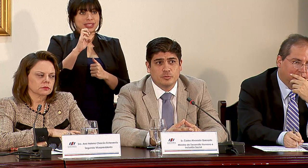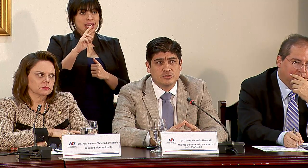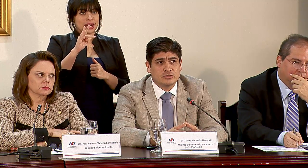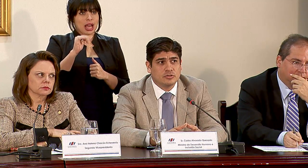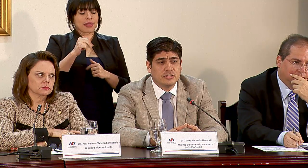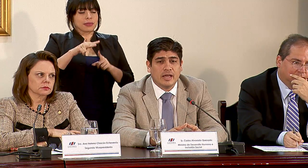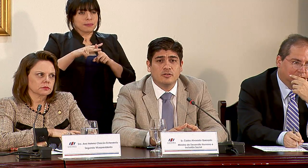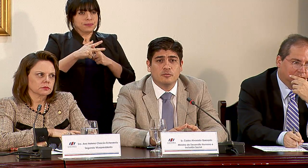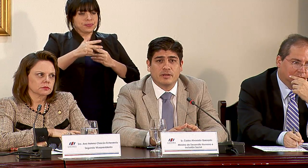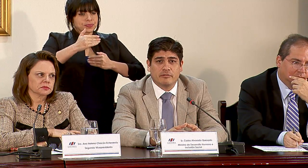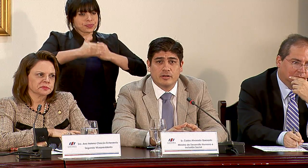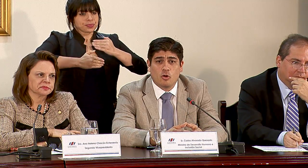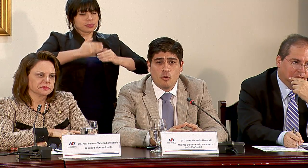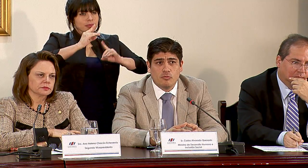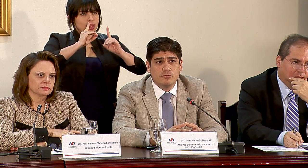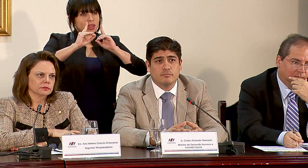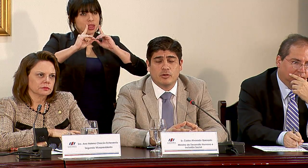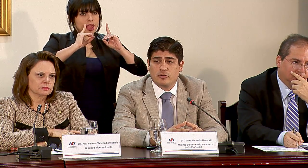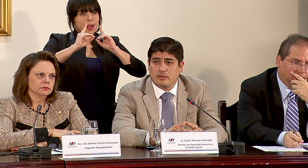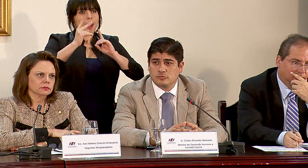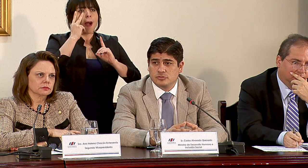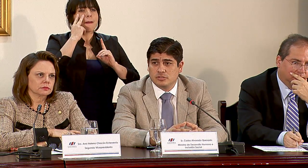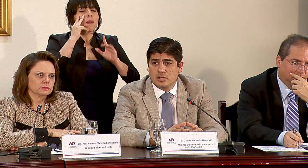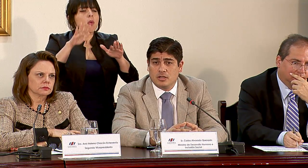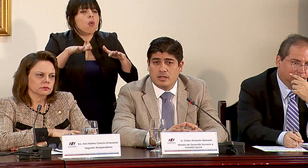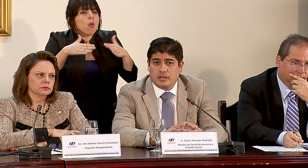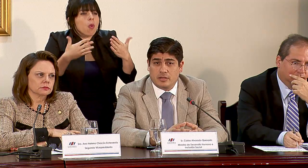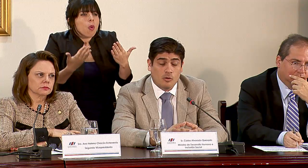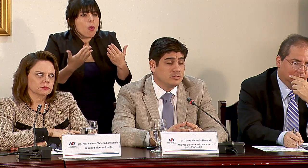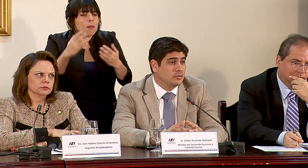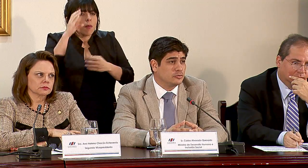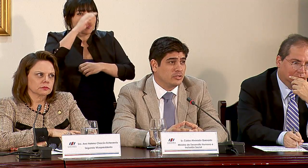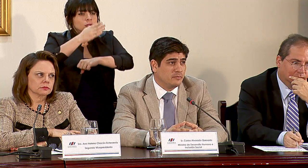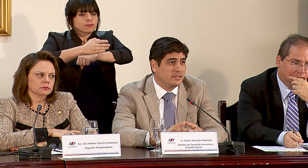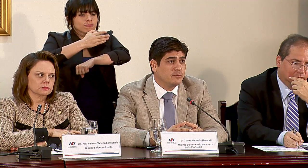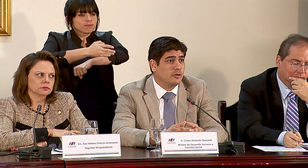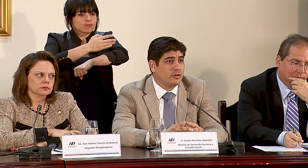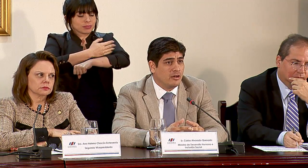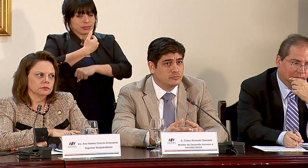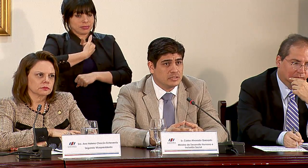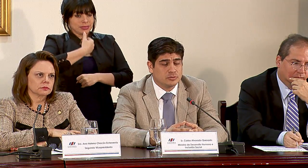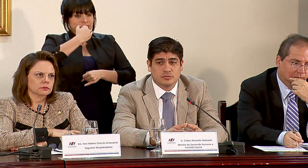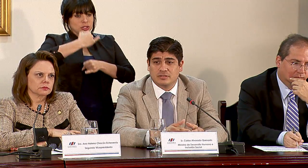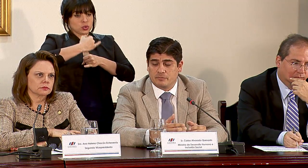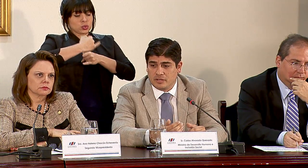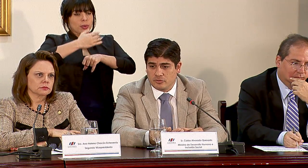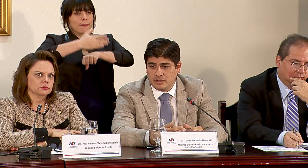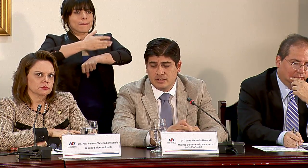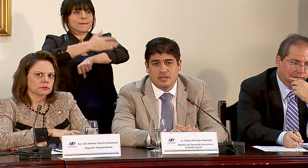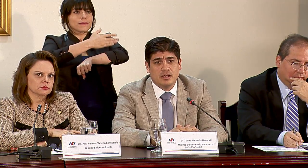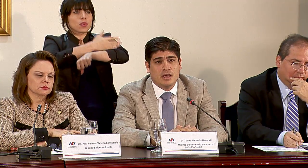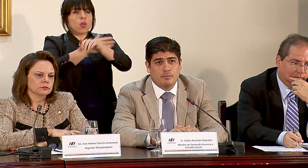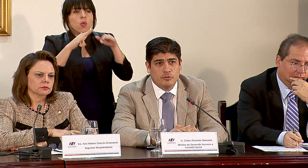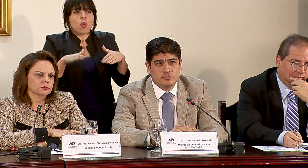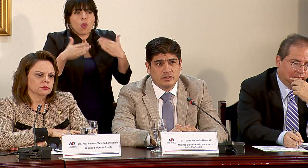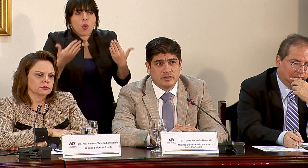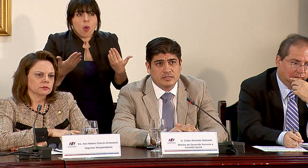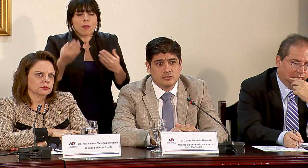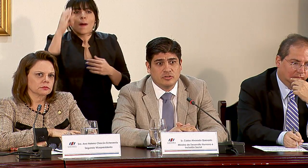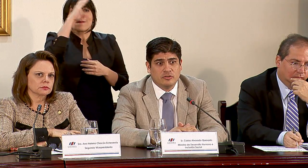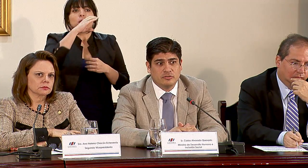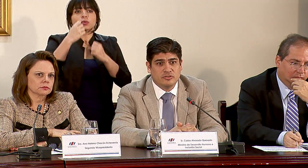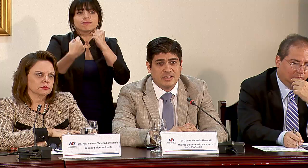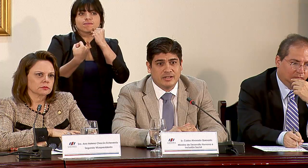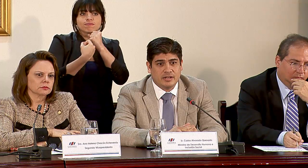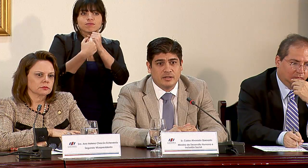entramos en un proceso de diálogo para ver cómo mejoramos y cómo institucionalmente mejorábamos eso. También con el apoyo y